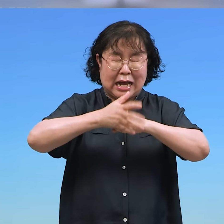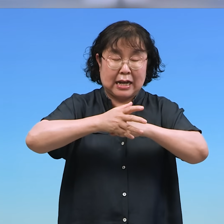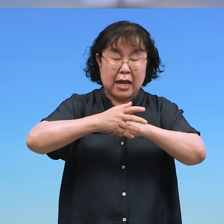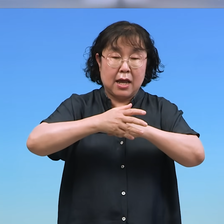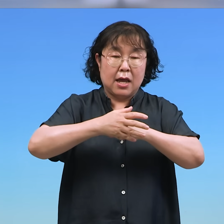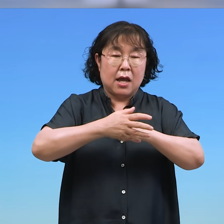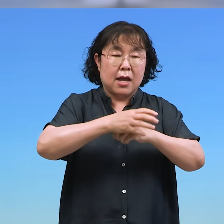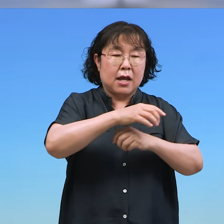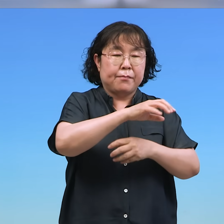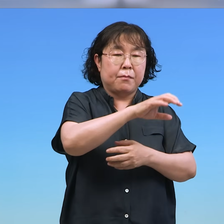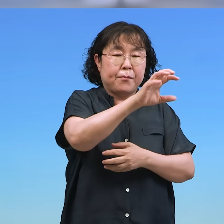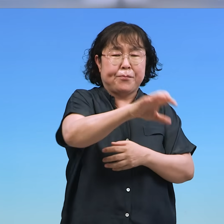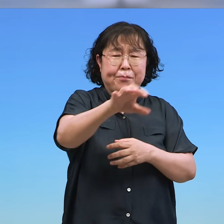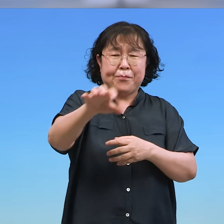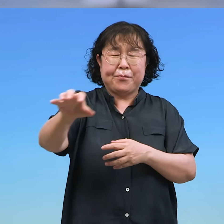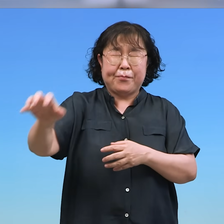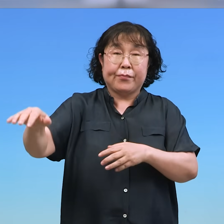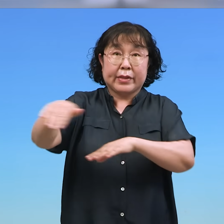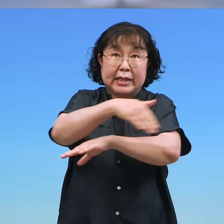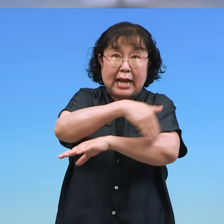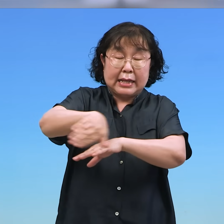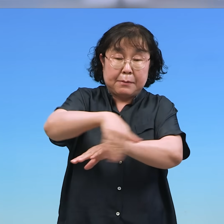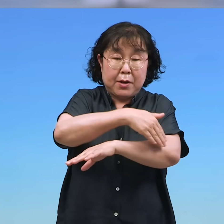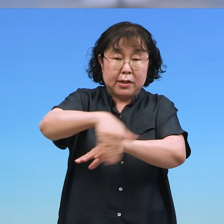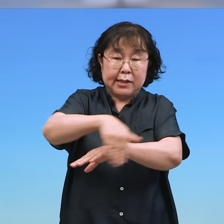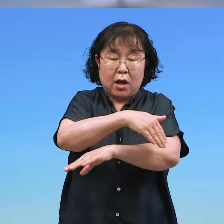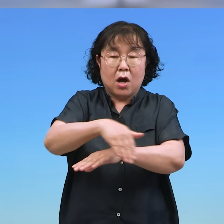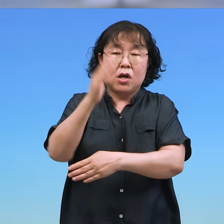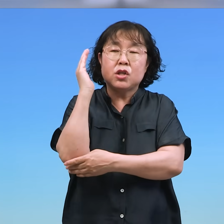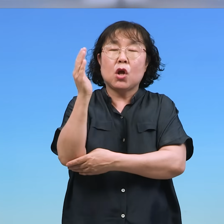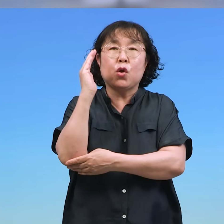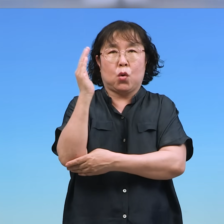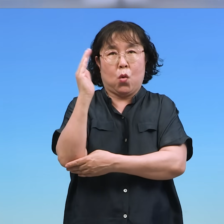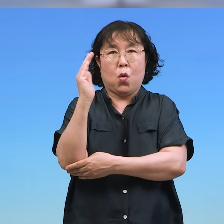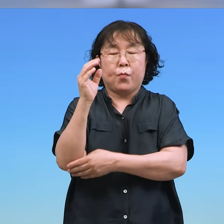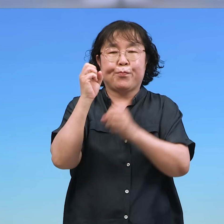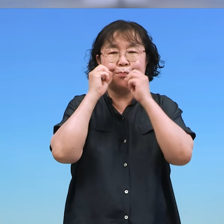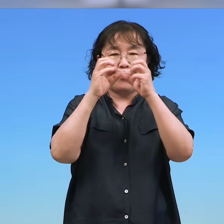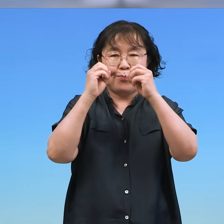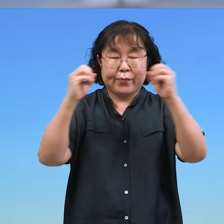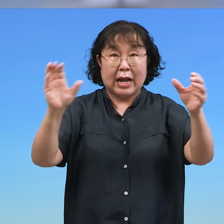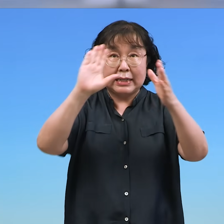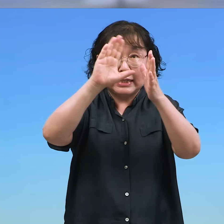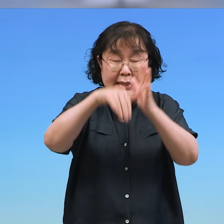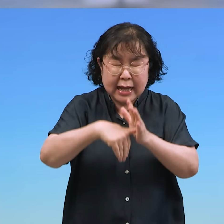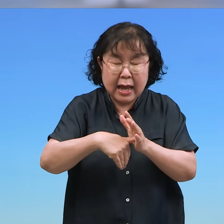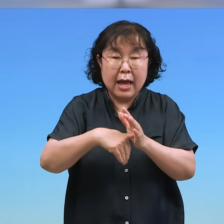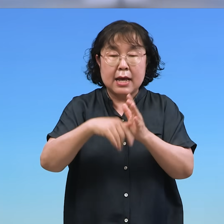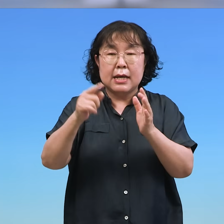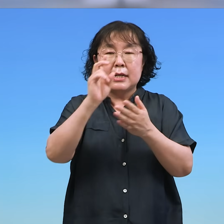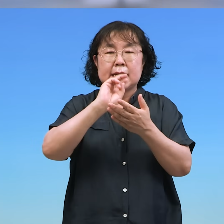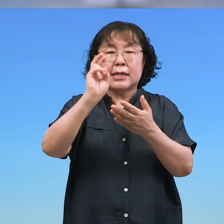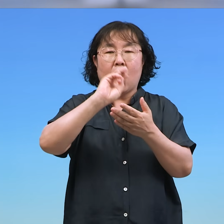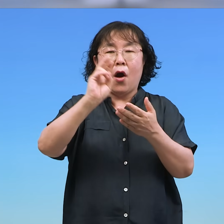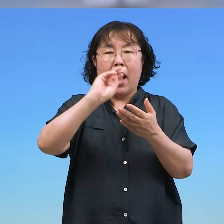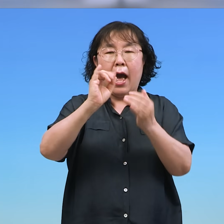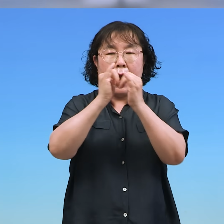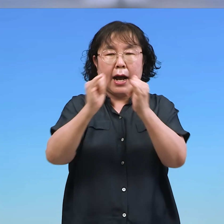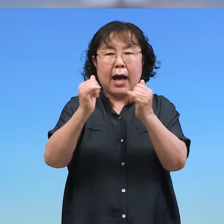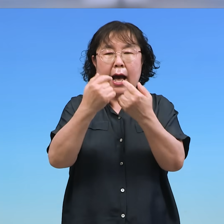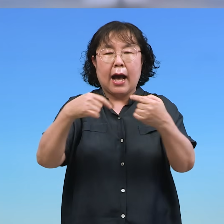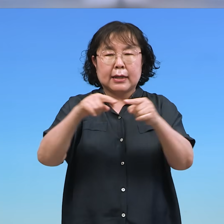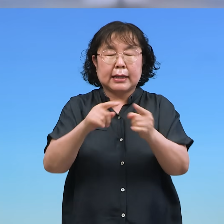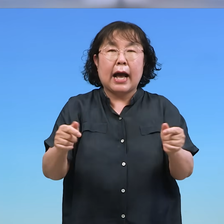예배를 섬기는 것처럼 이제 이 킴 윅스라는 시각장애인 성악가가 늘 이제 빌리 그레함 목사님